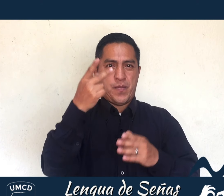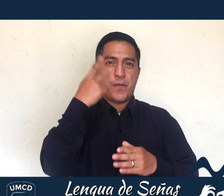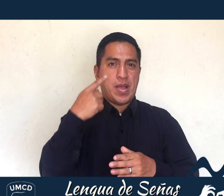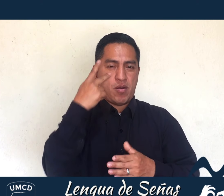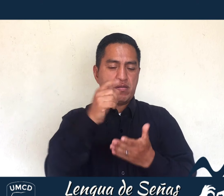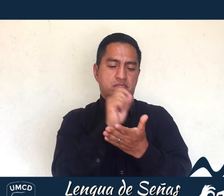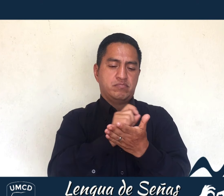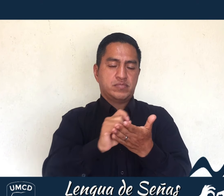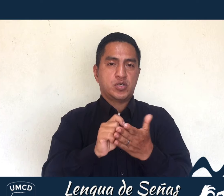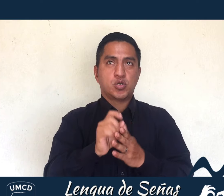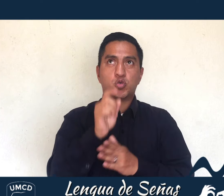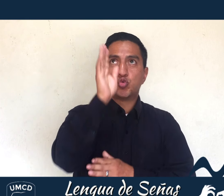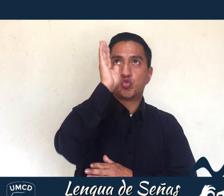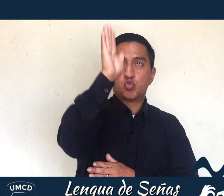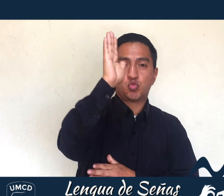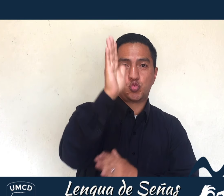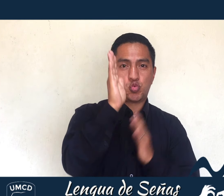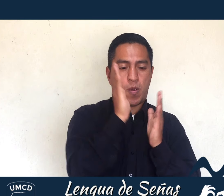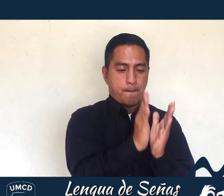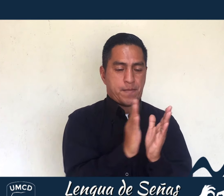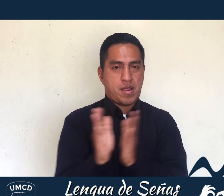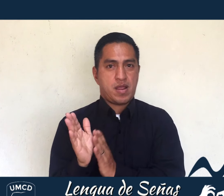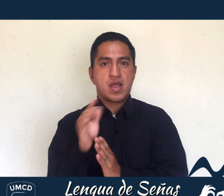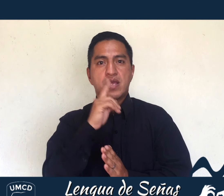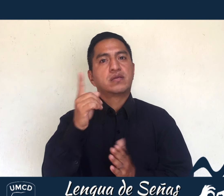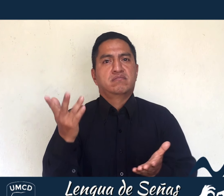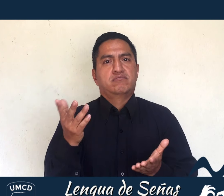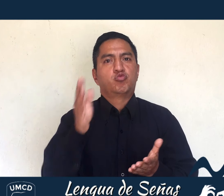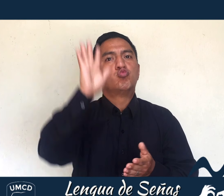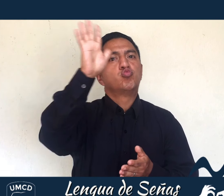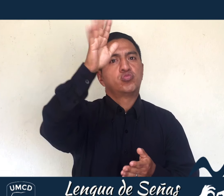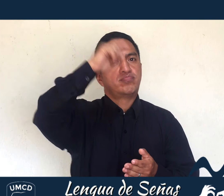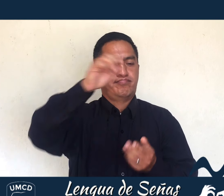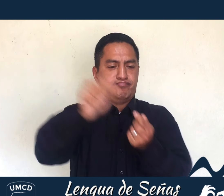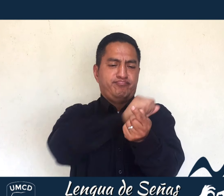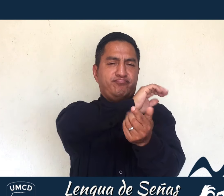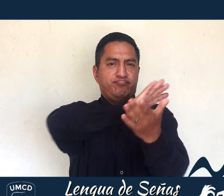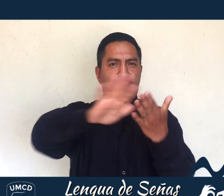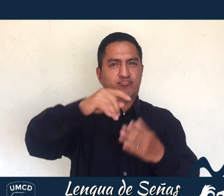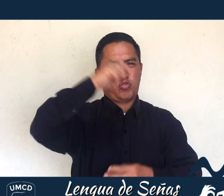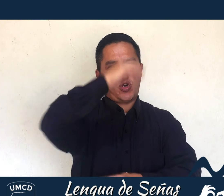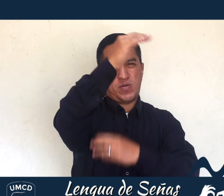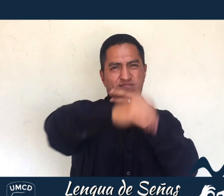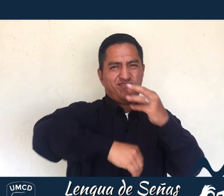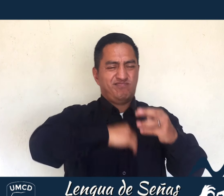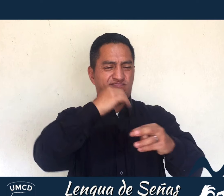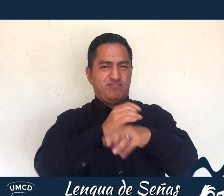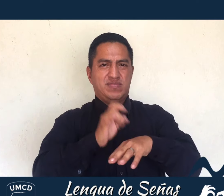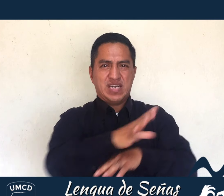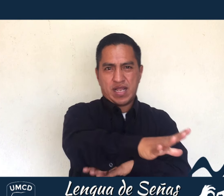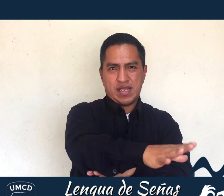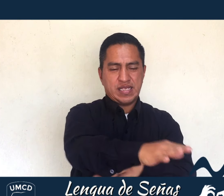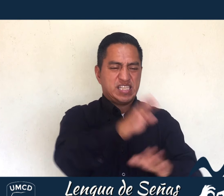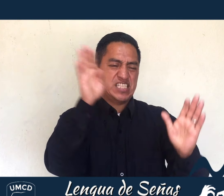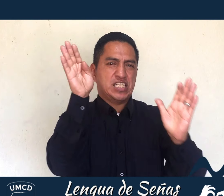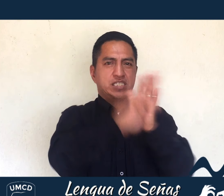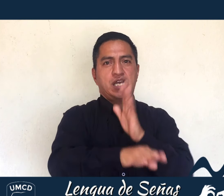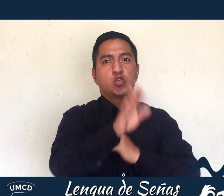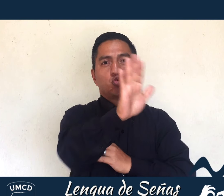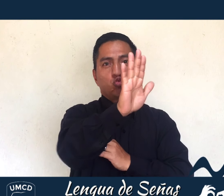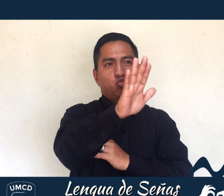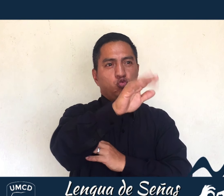les dice que el plan de Dios es destruir la sabiduría de los sabios y desechar el entendimiento